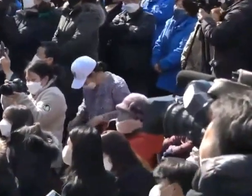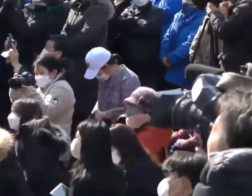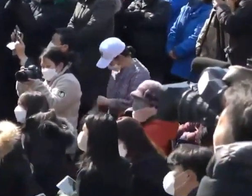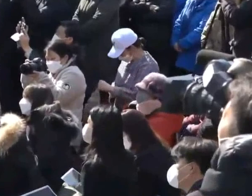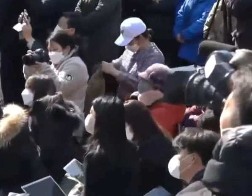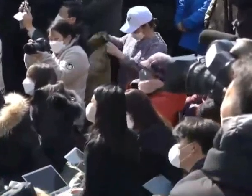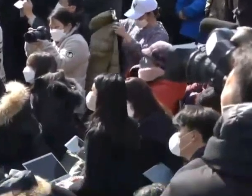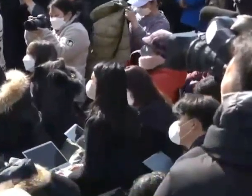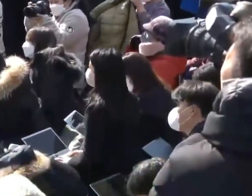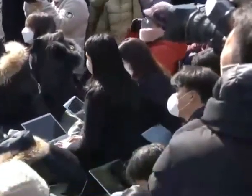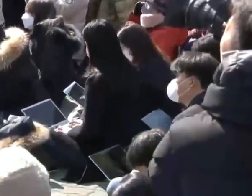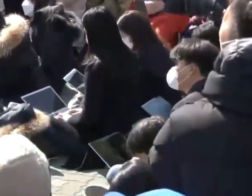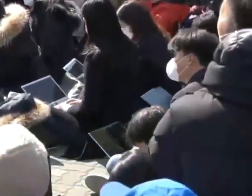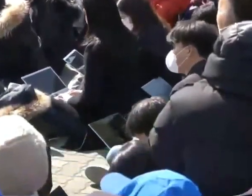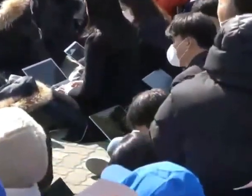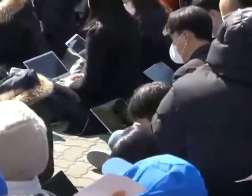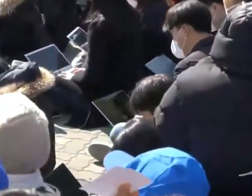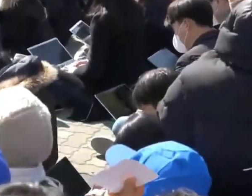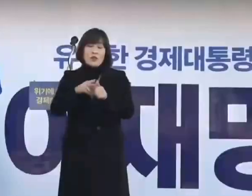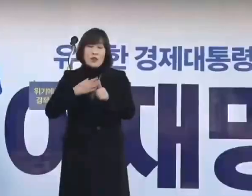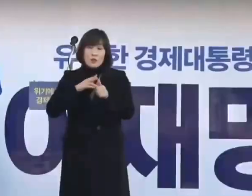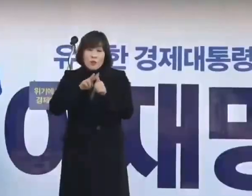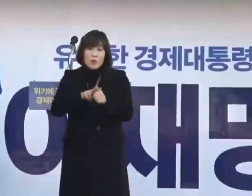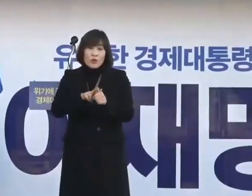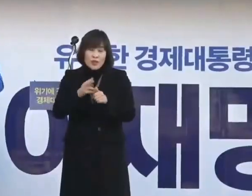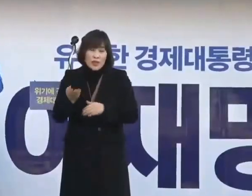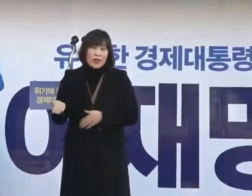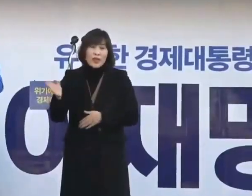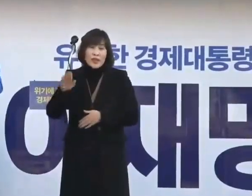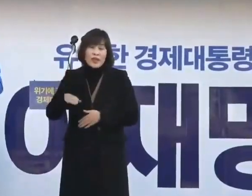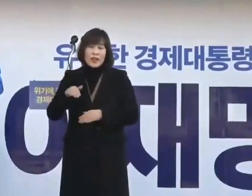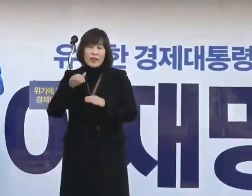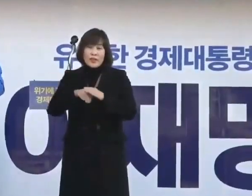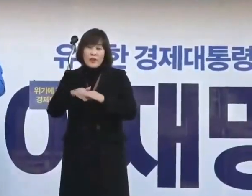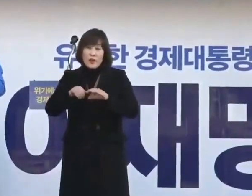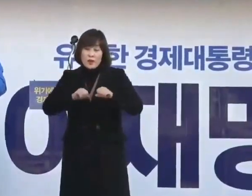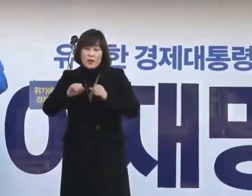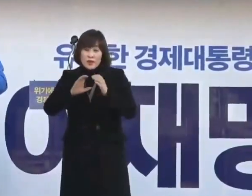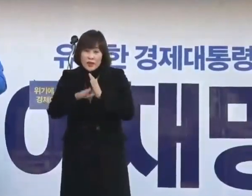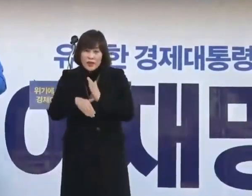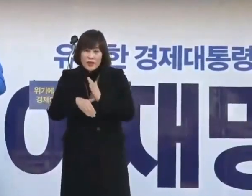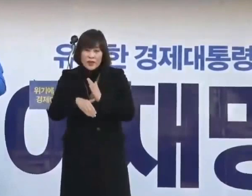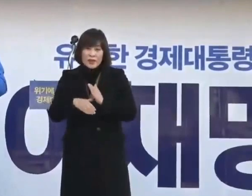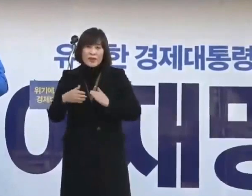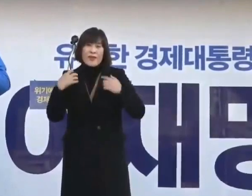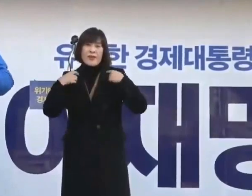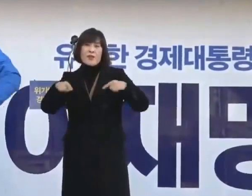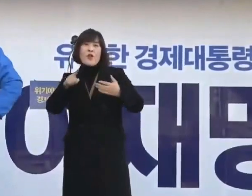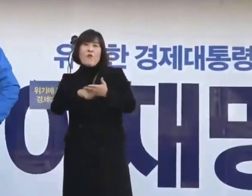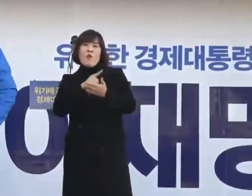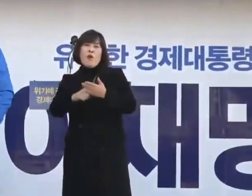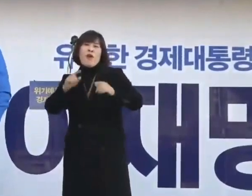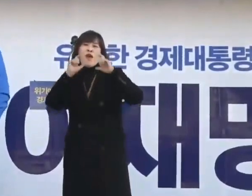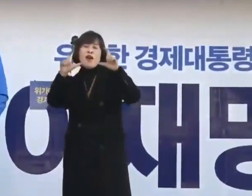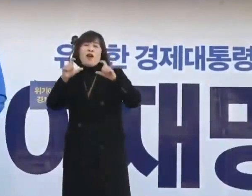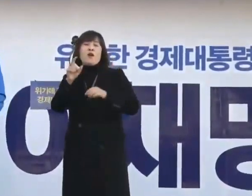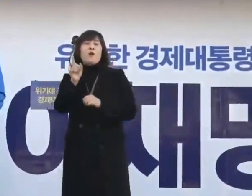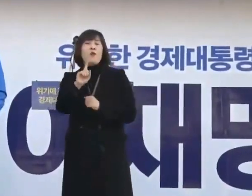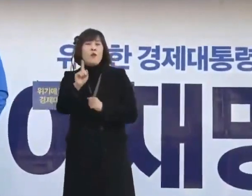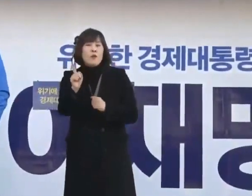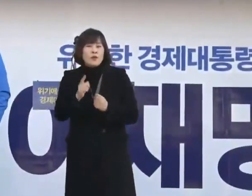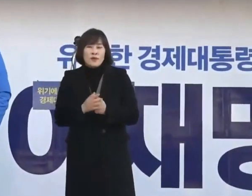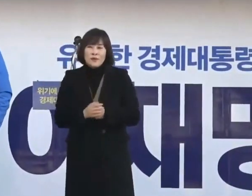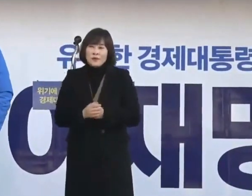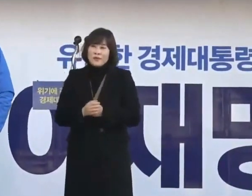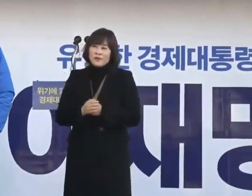어떻게 대통령 후보가 선거운동하면서 정치보복을 공언할 수가 있습니까?